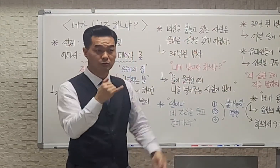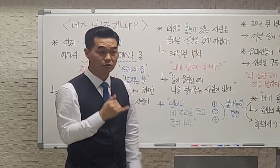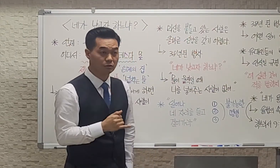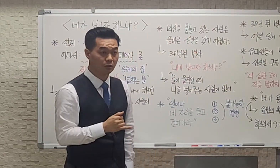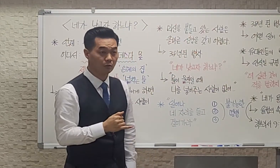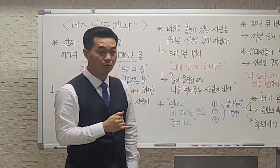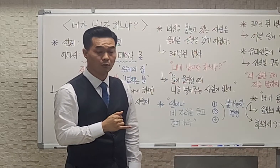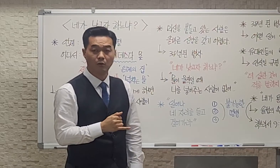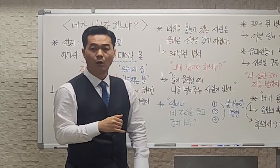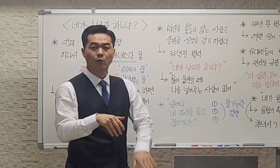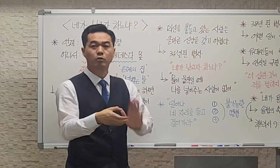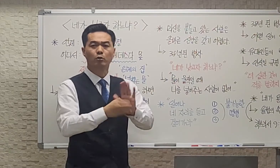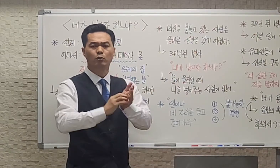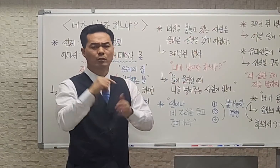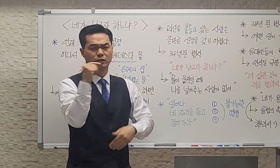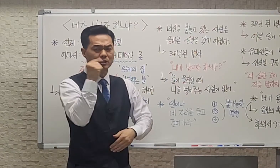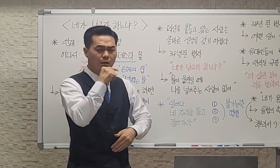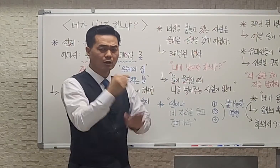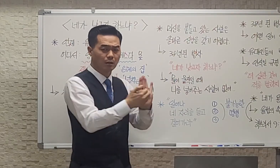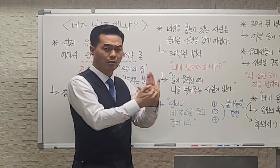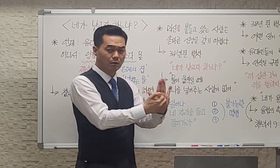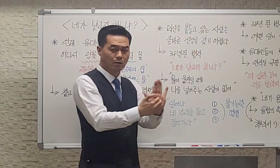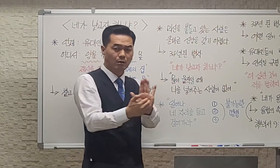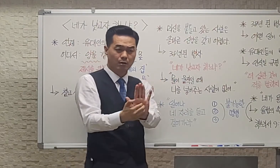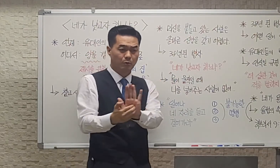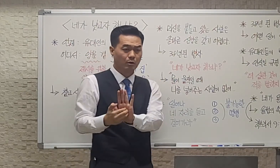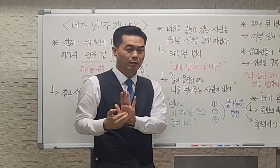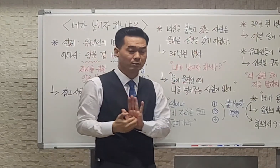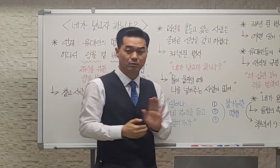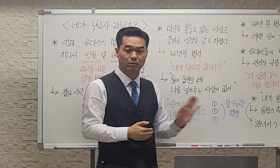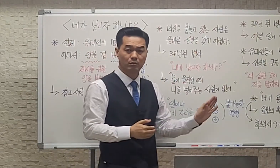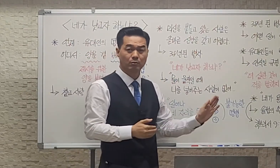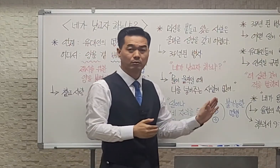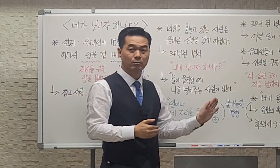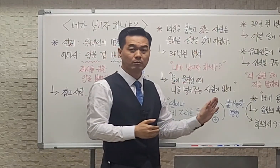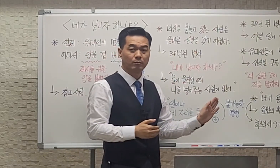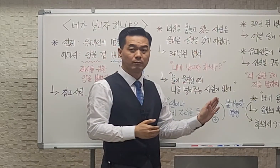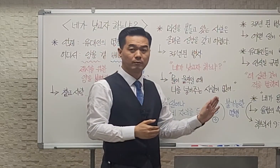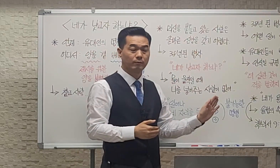있었어요. 그 정도로 아주 심각하게 벽이 많았어요.